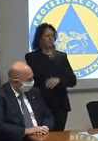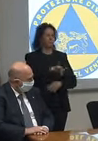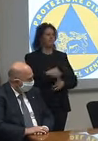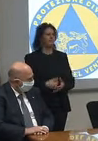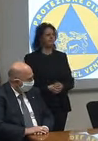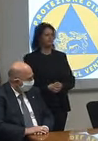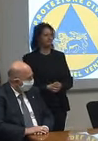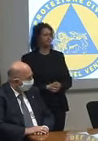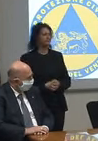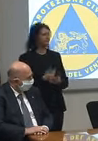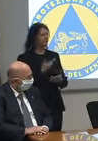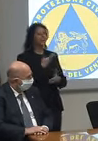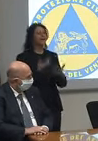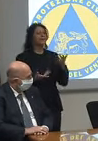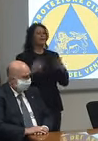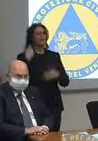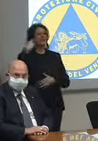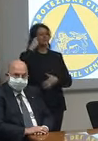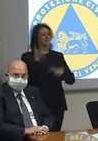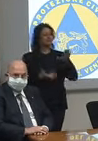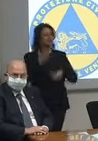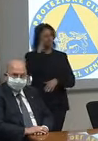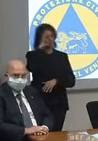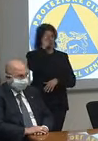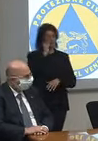il magnifico rettore, poi